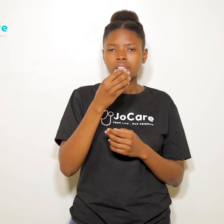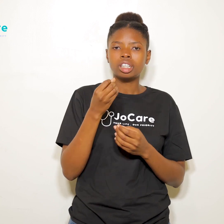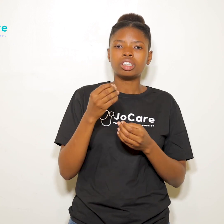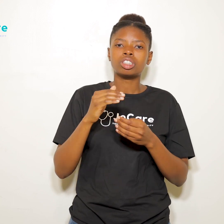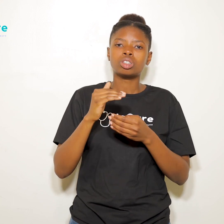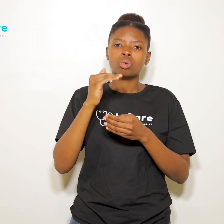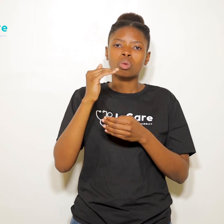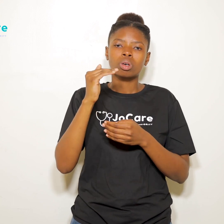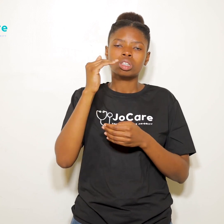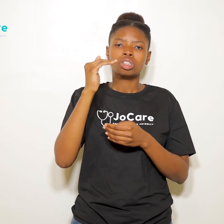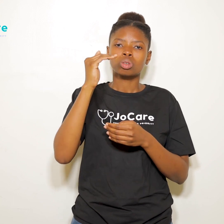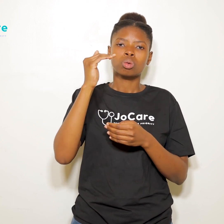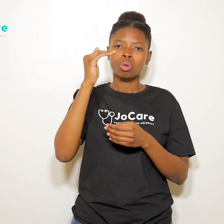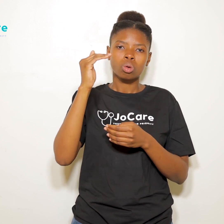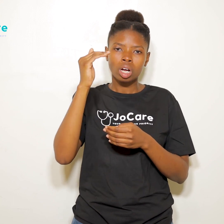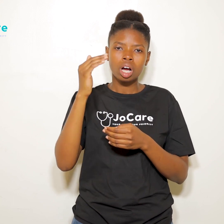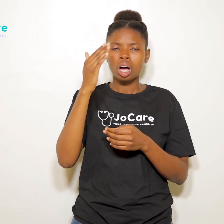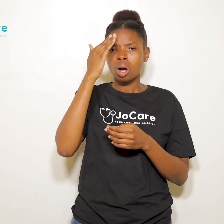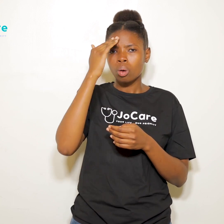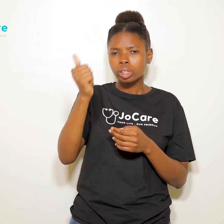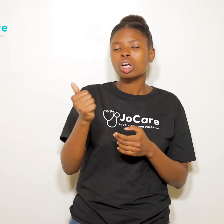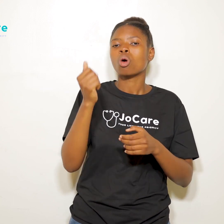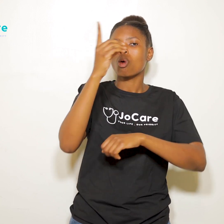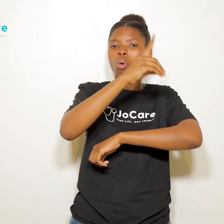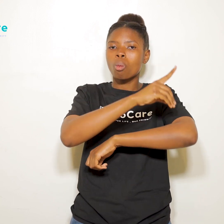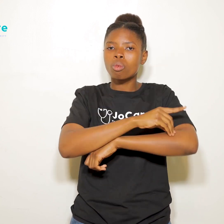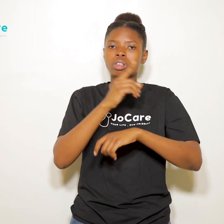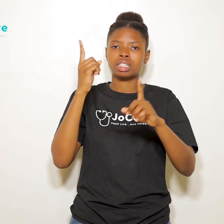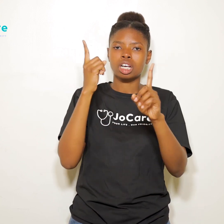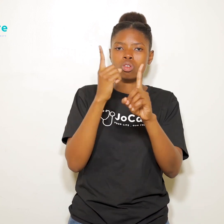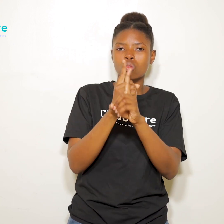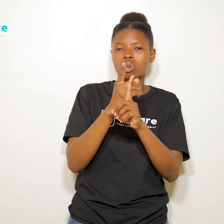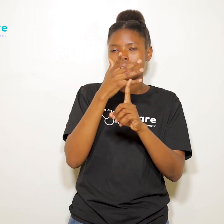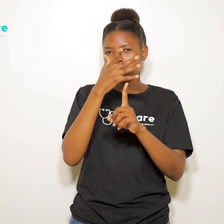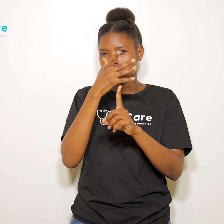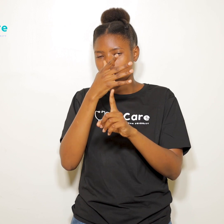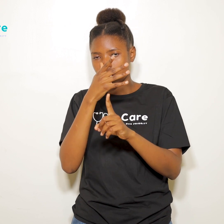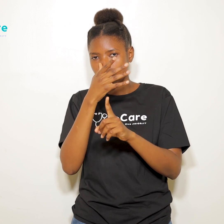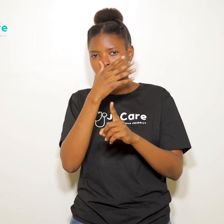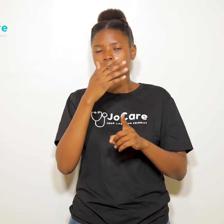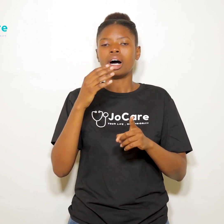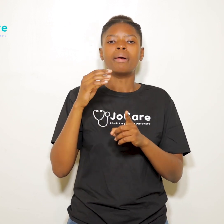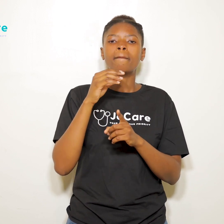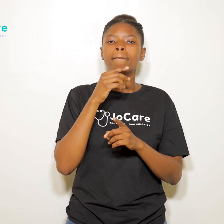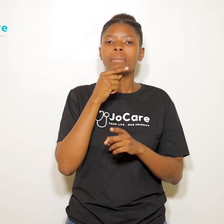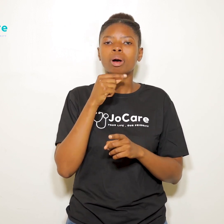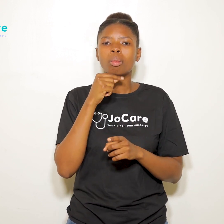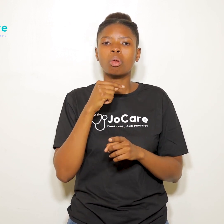umunsi zizarekurwa ibe yahura noneho n'intanga ngabo igihe habaye imibonano mpuzabitsina kugira ngo